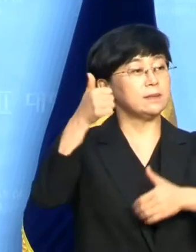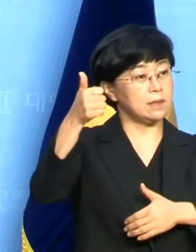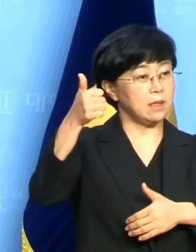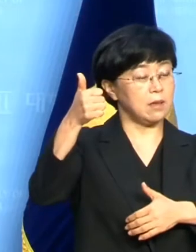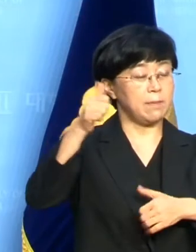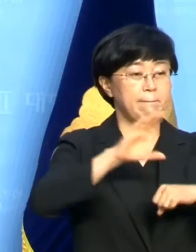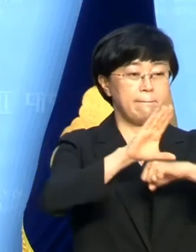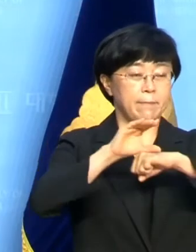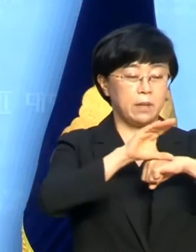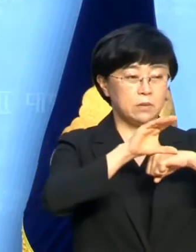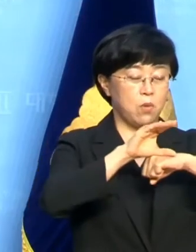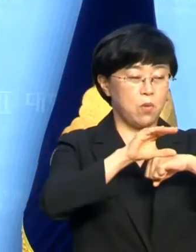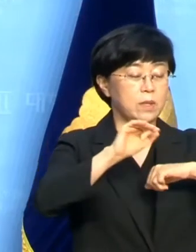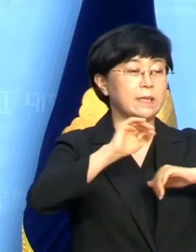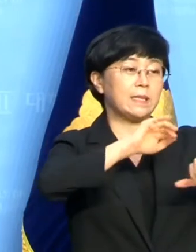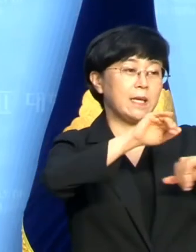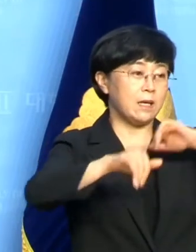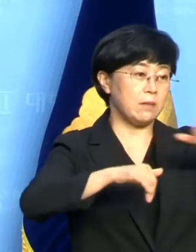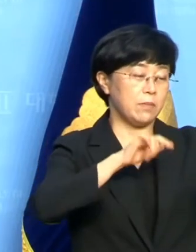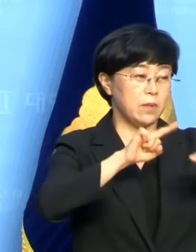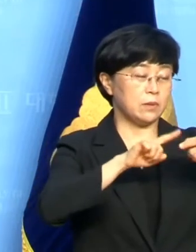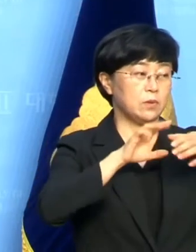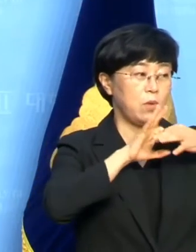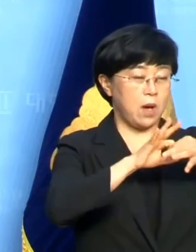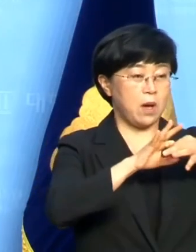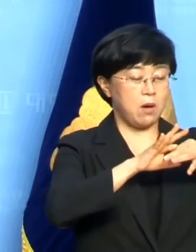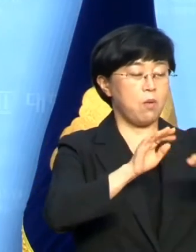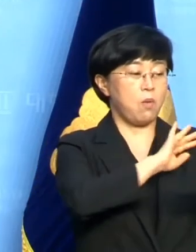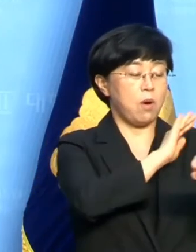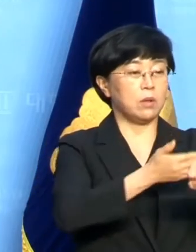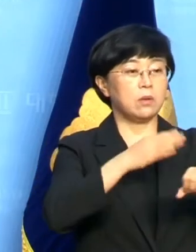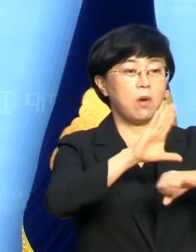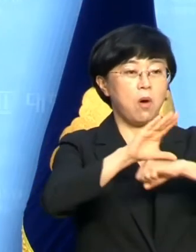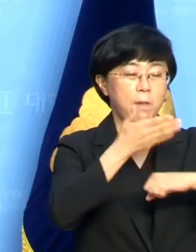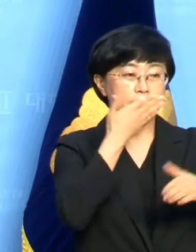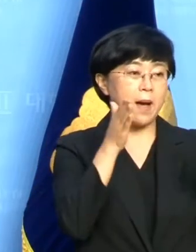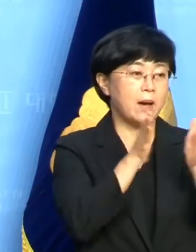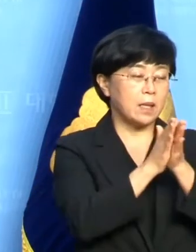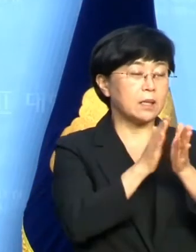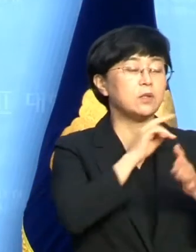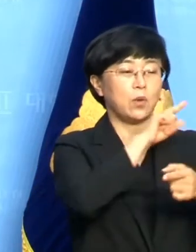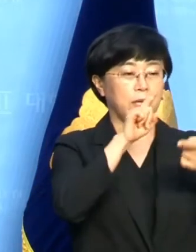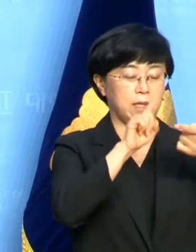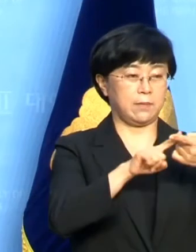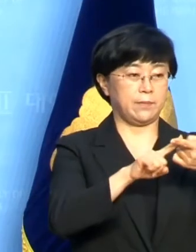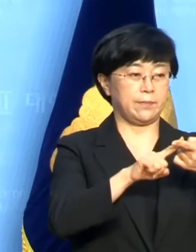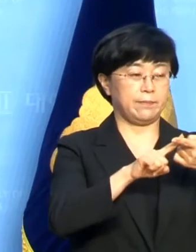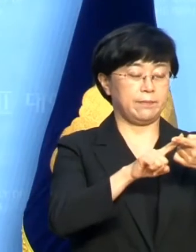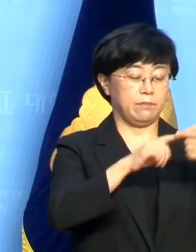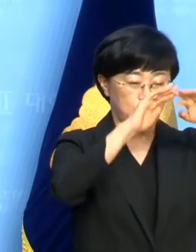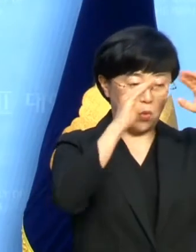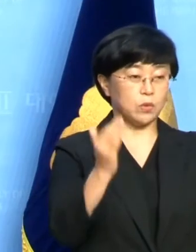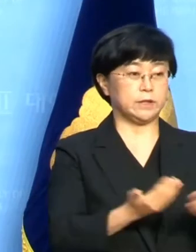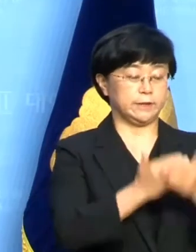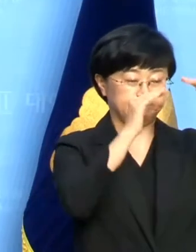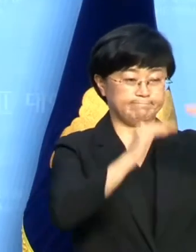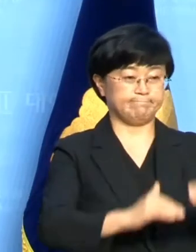방송 개입을 통한 권은 유착 꼭 전 바립니다 금분